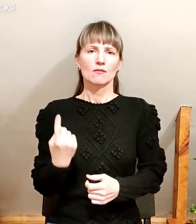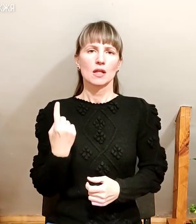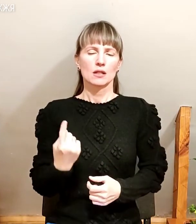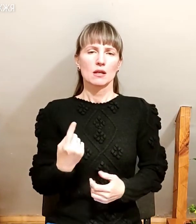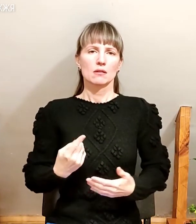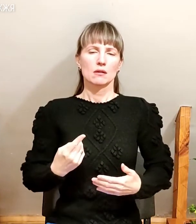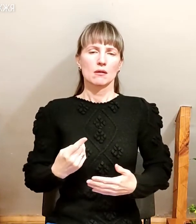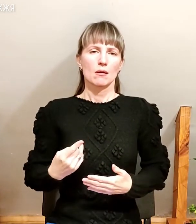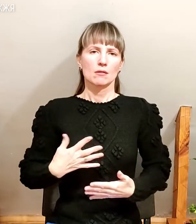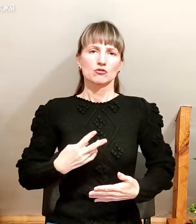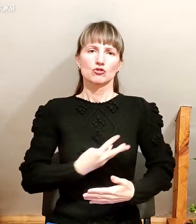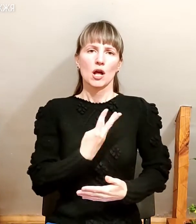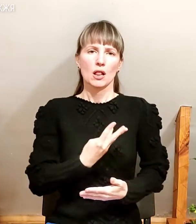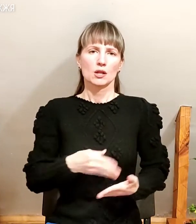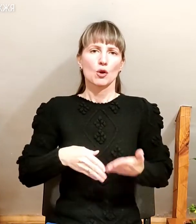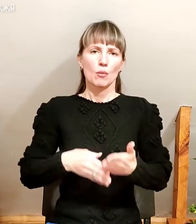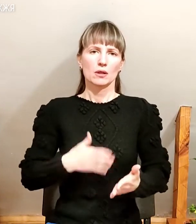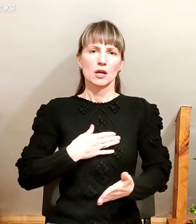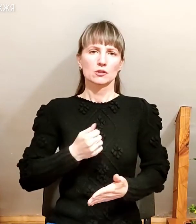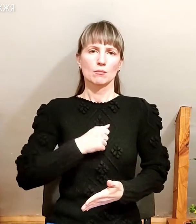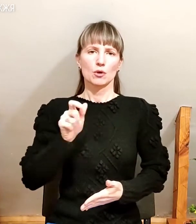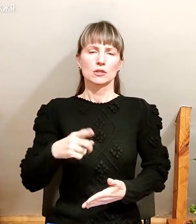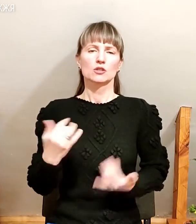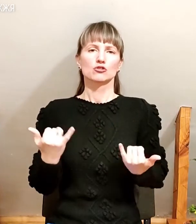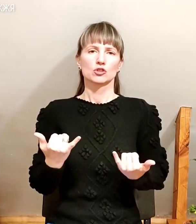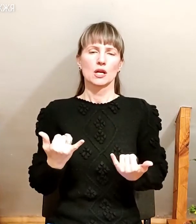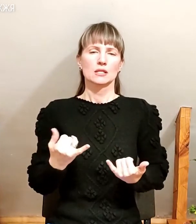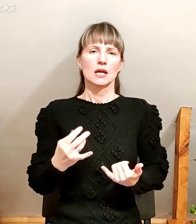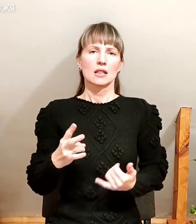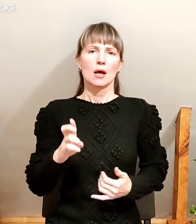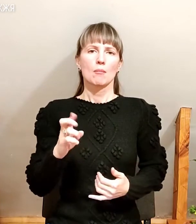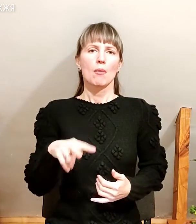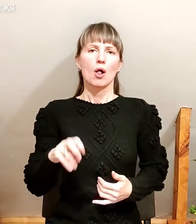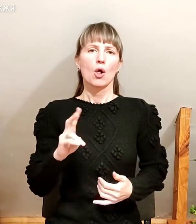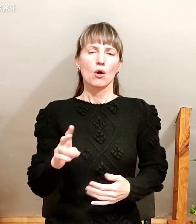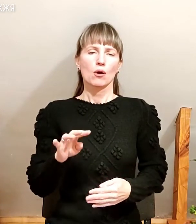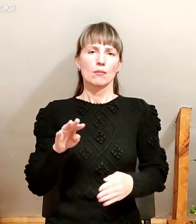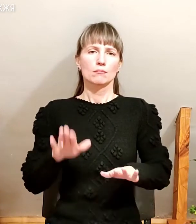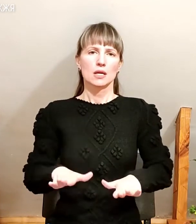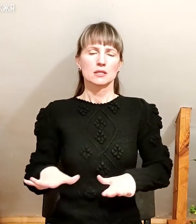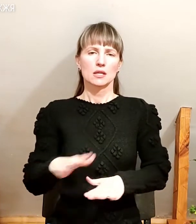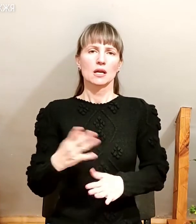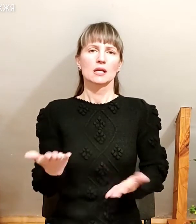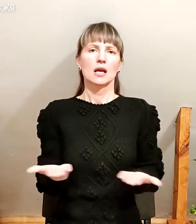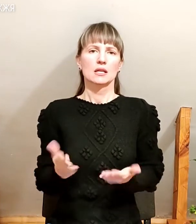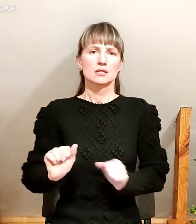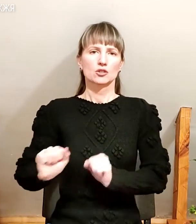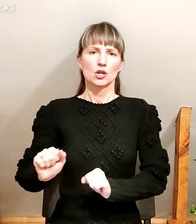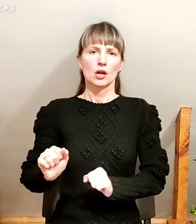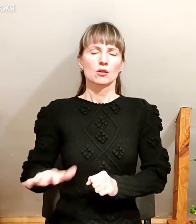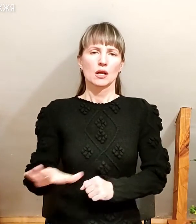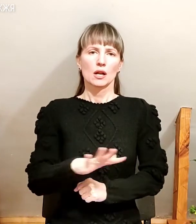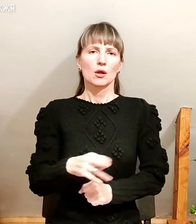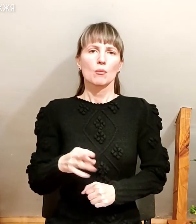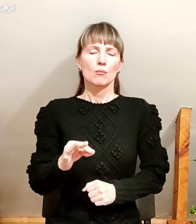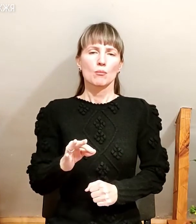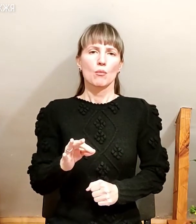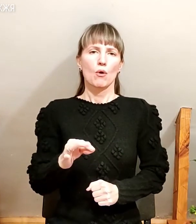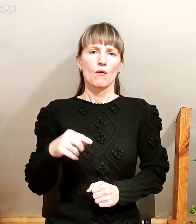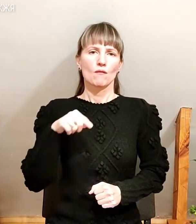допомагати нашим хлопцям, які зараз на блокпостах, нашим хлопцям, які оборонять місто, які оборонять країну. По мікроклімату все суцільний позитив,